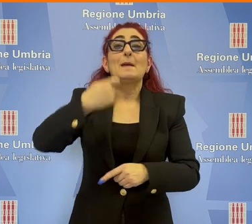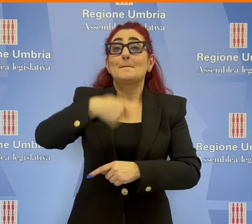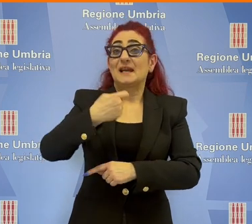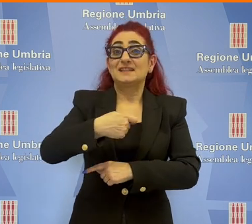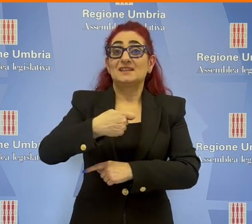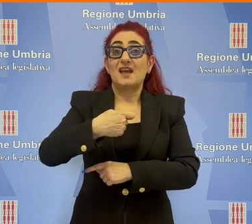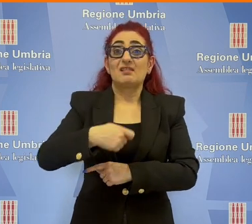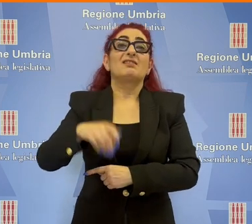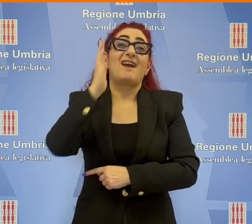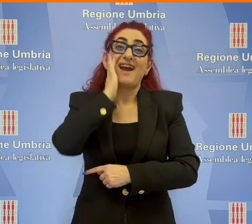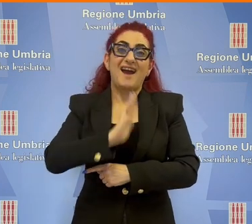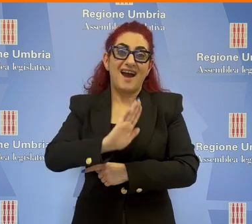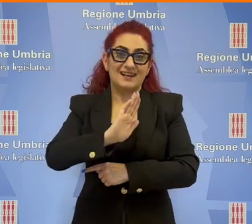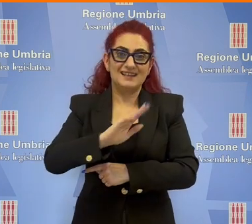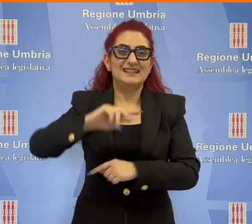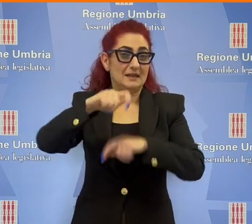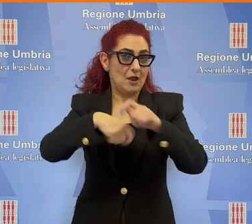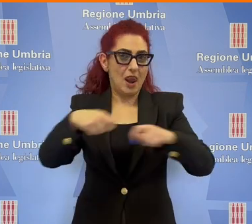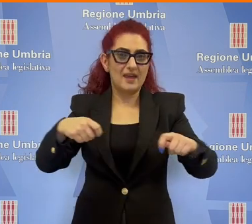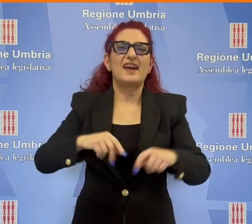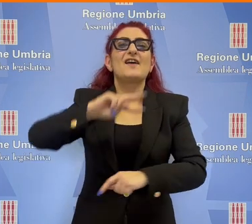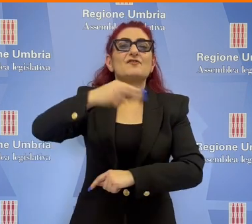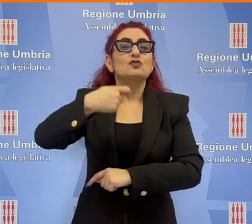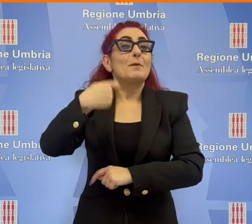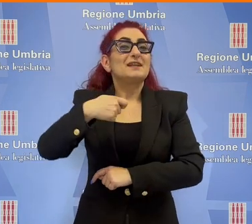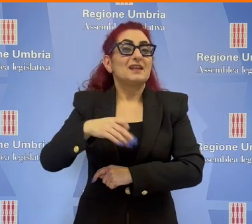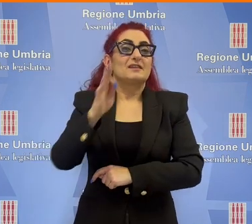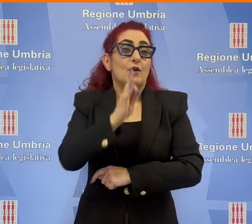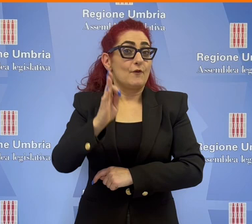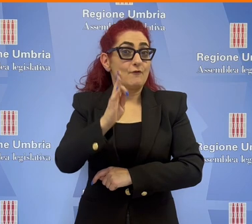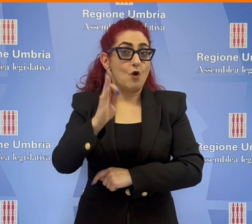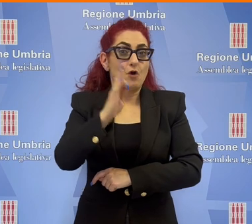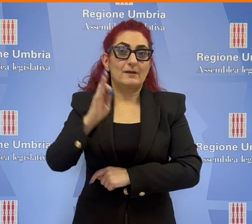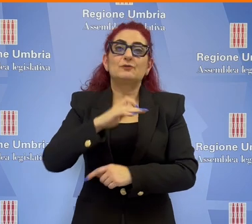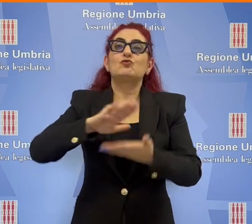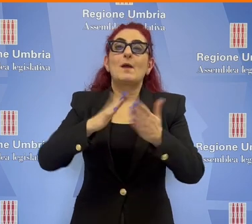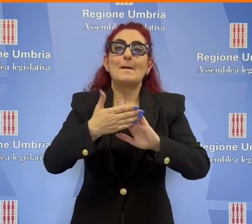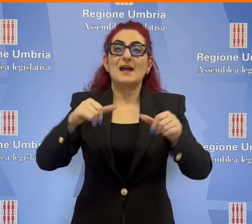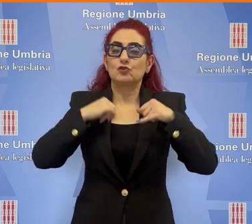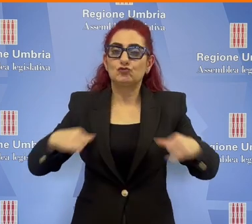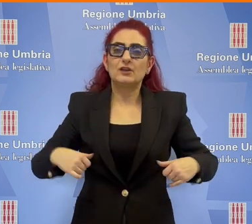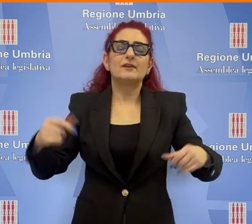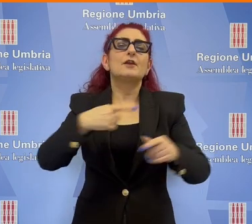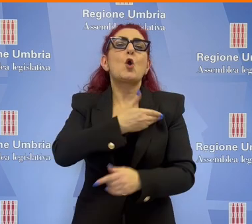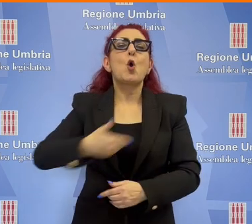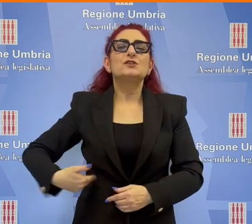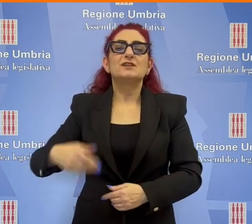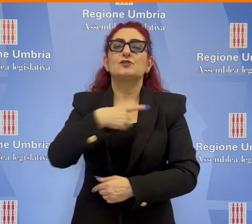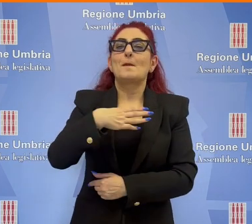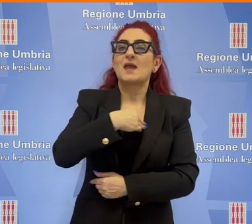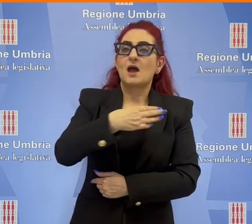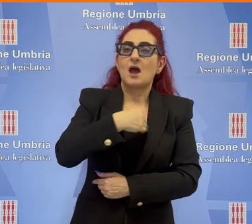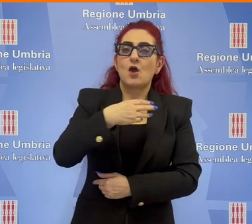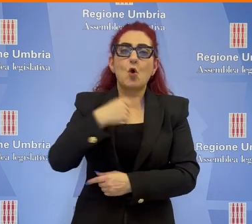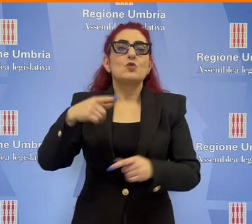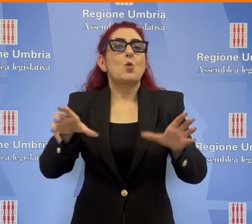il presidente Daniele Carissimi della Lega, il vicepresidente Andrea Fora Patto Civico, i consiglieri